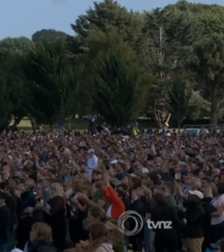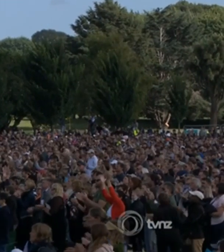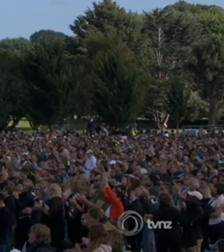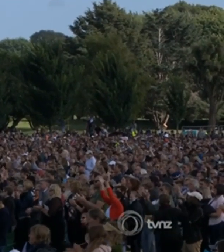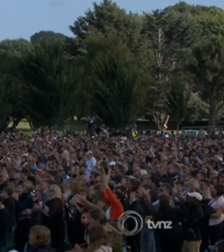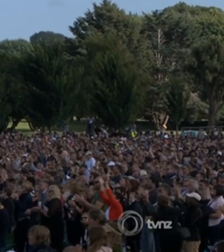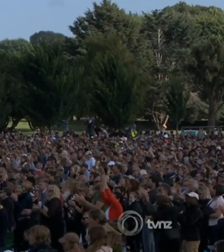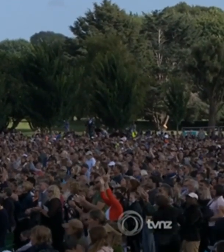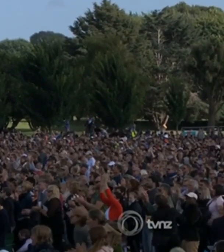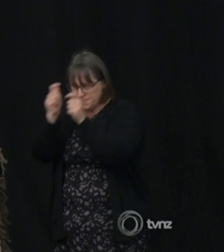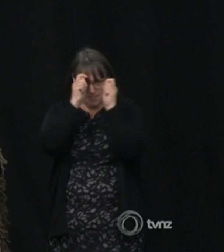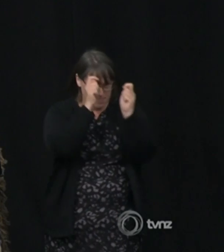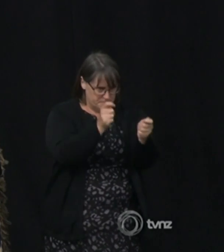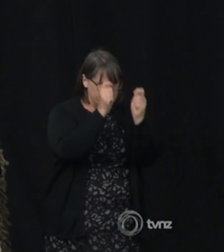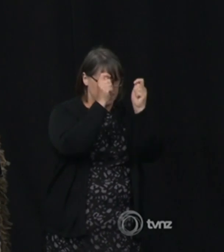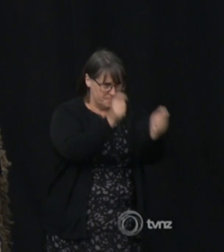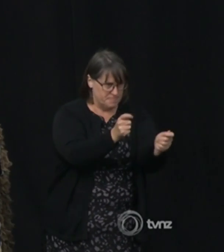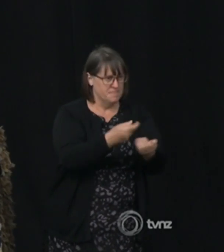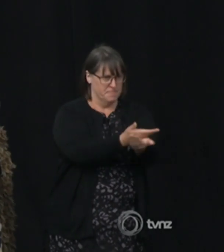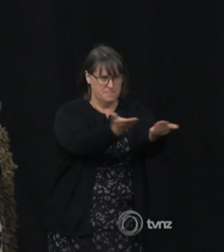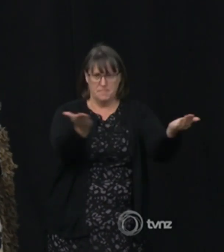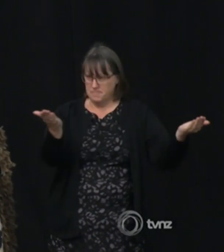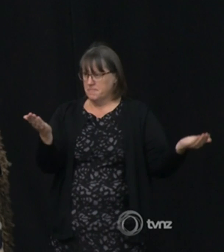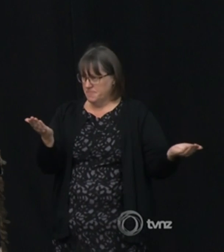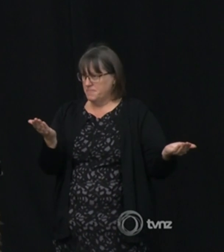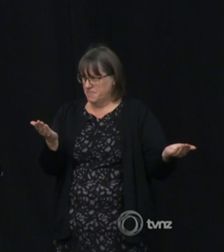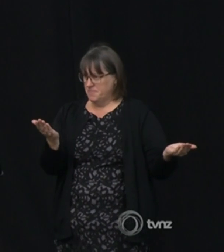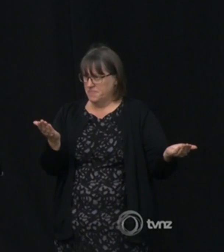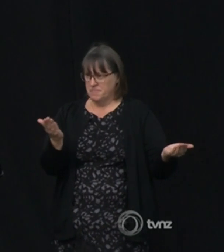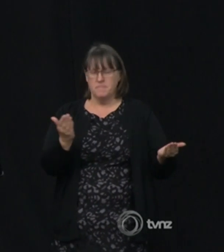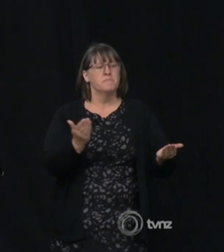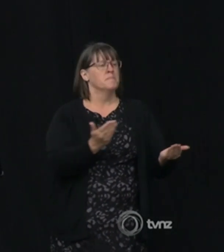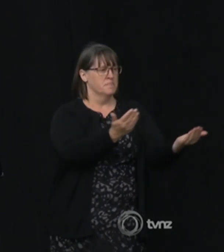Ardern habló de curar el virus del odio y el miedo con valores humanos.